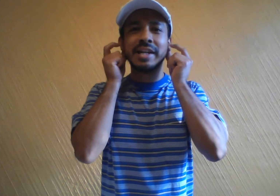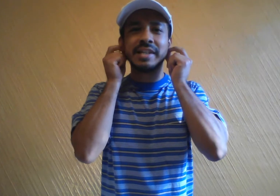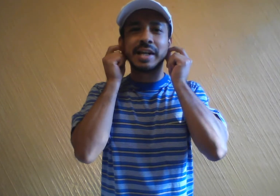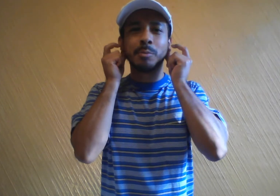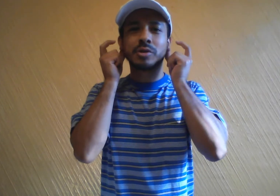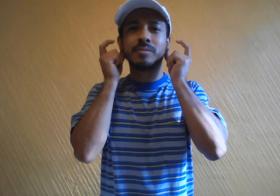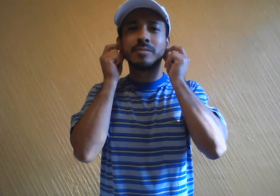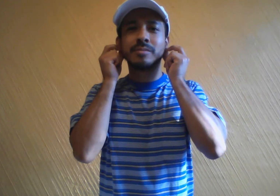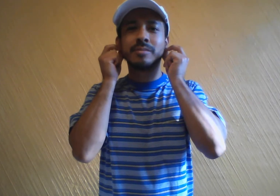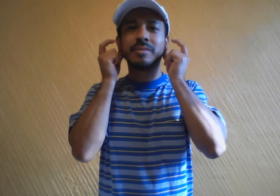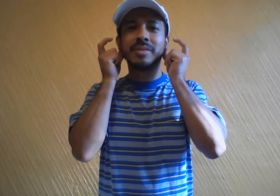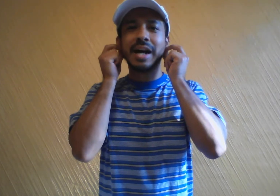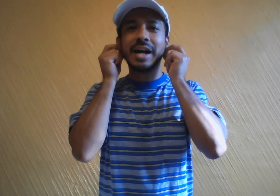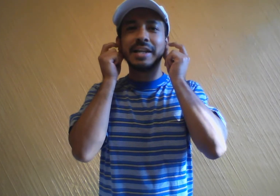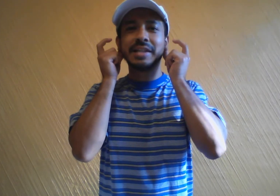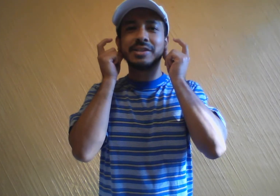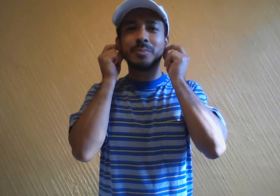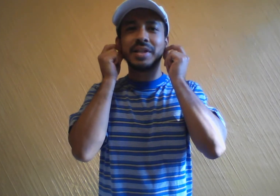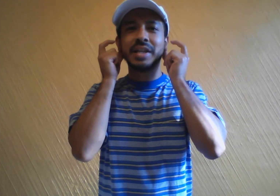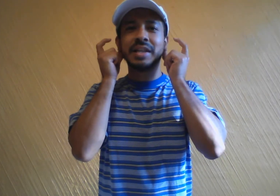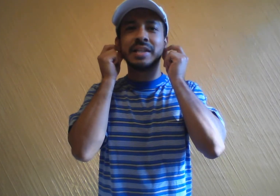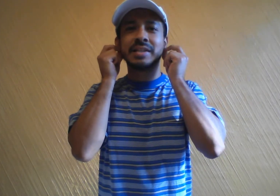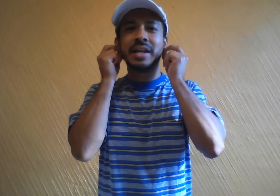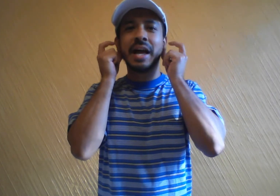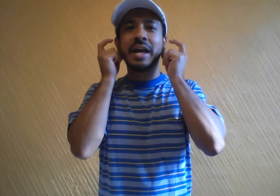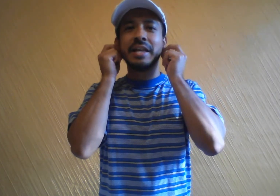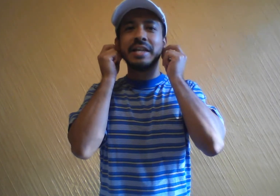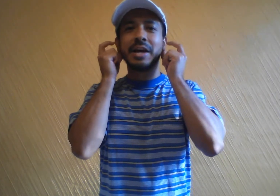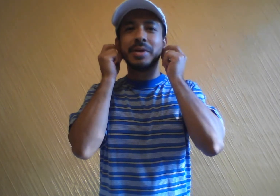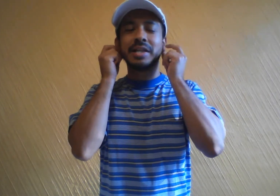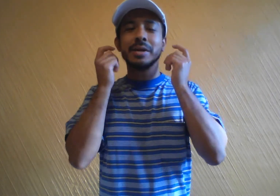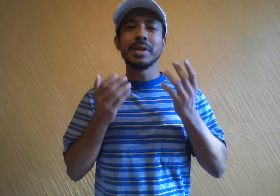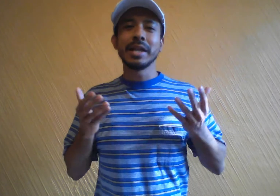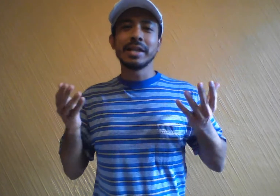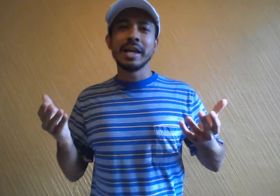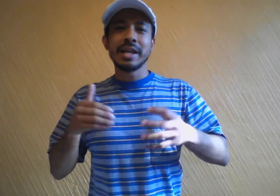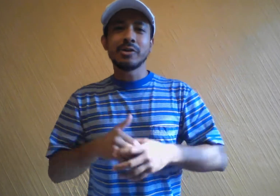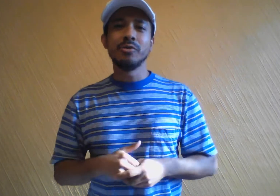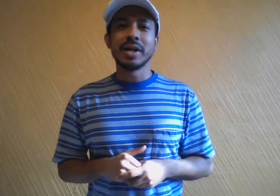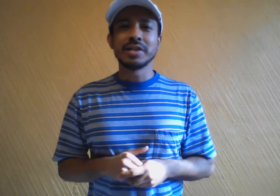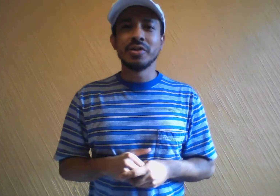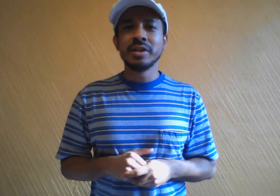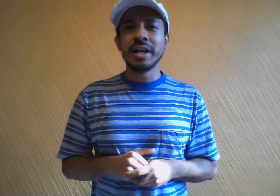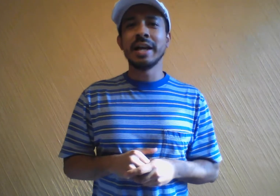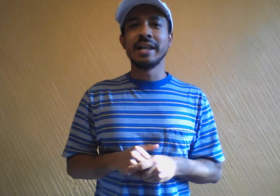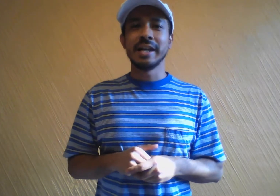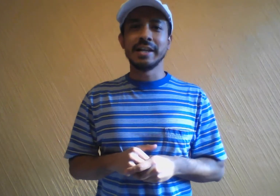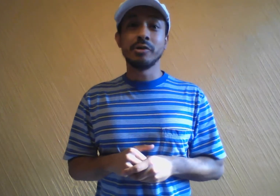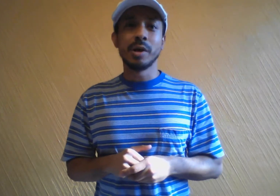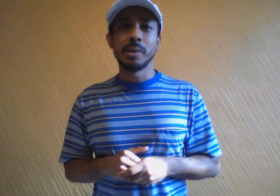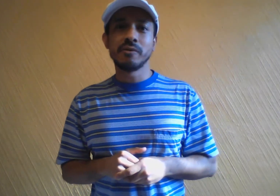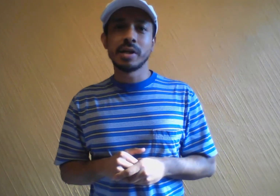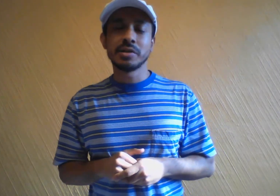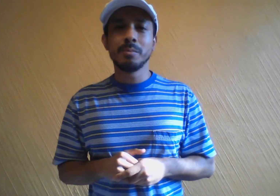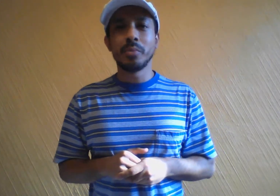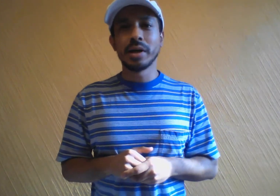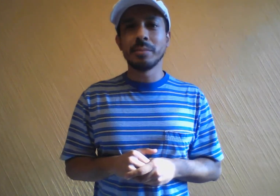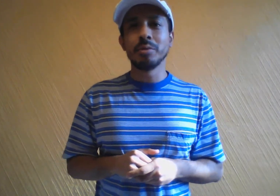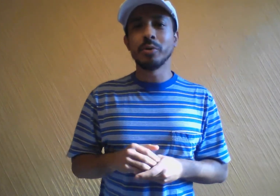oreja y cerramos. Aretes o pendientes. Y evidentemente de la colocación del arete o la perforación. Por ejemplo,